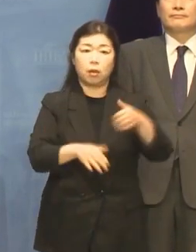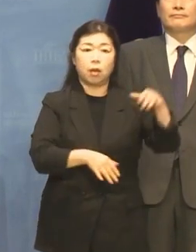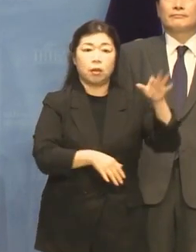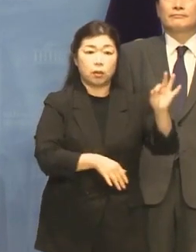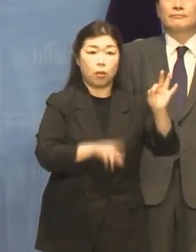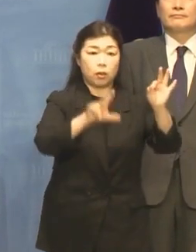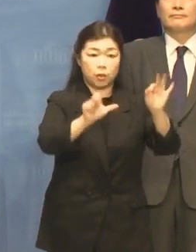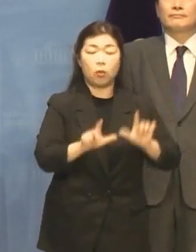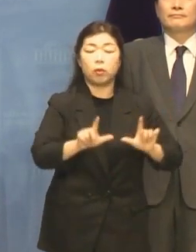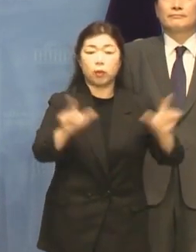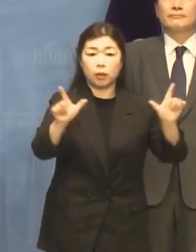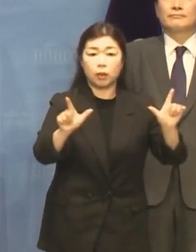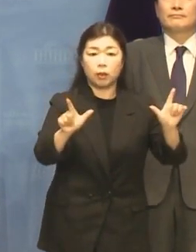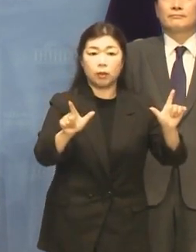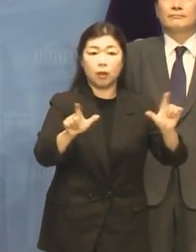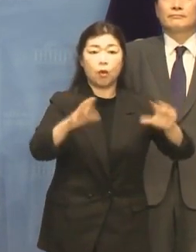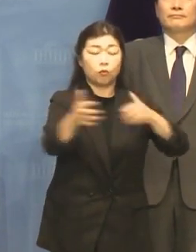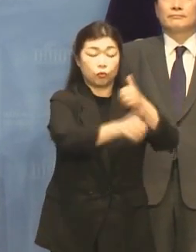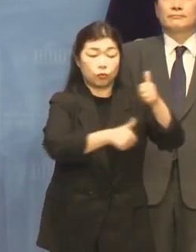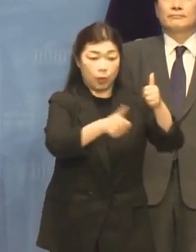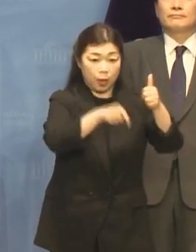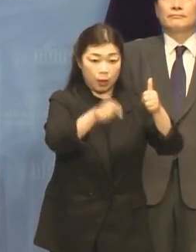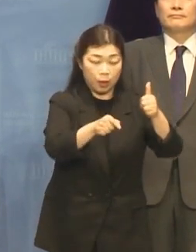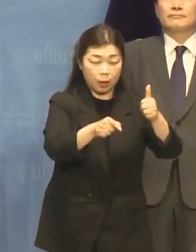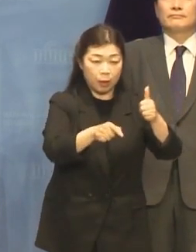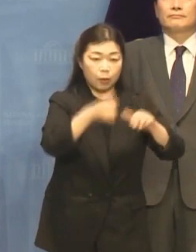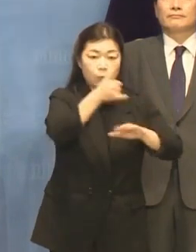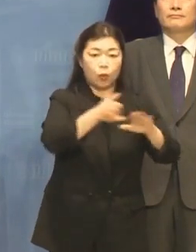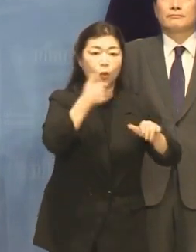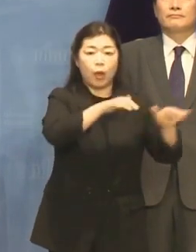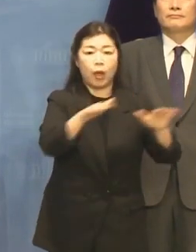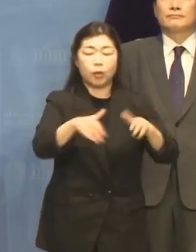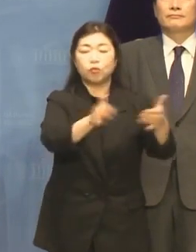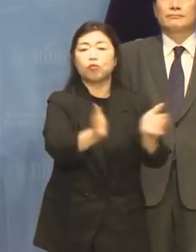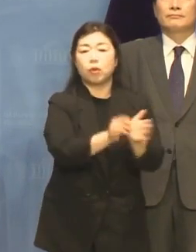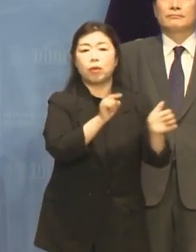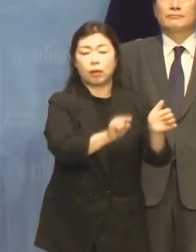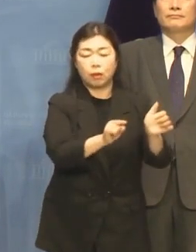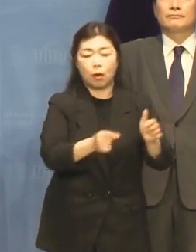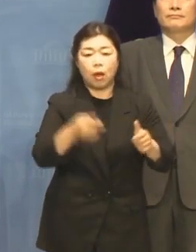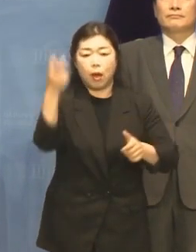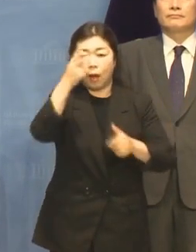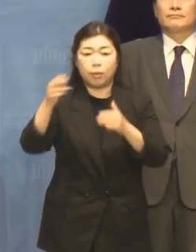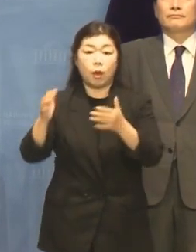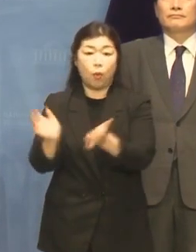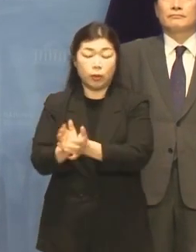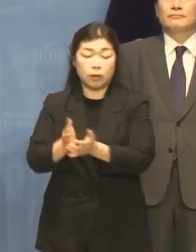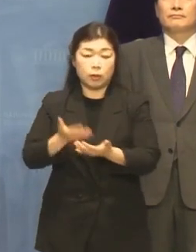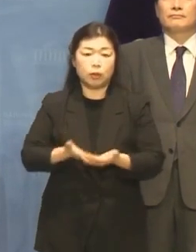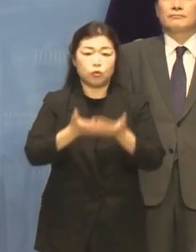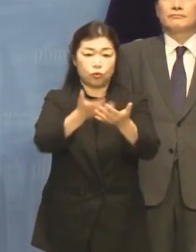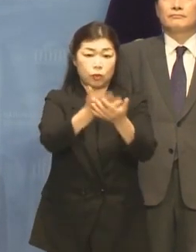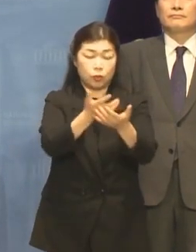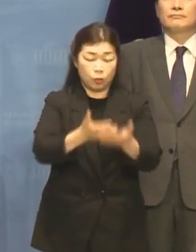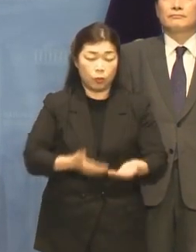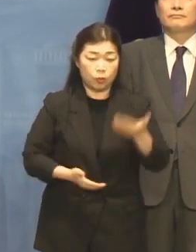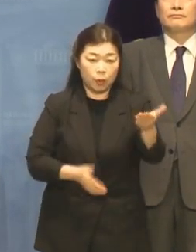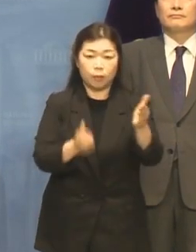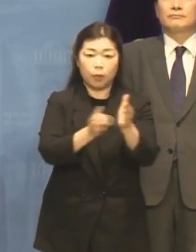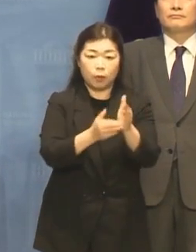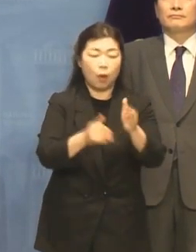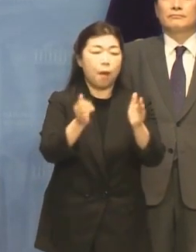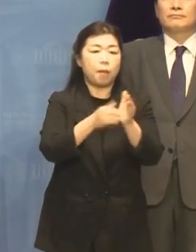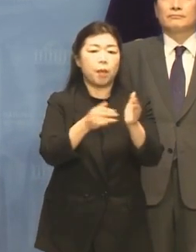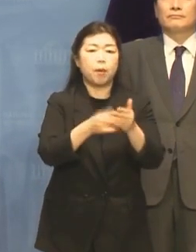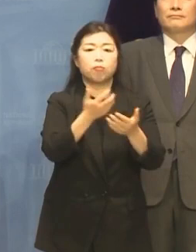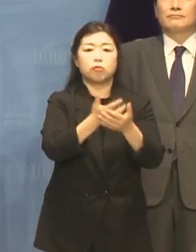국회 농해수위 해경 서해 공무원 피사 사건 관련 감사원 제출 자료 등 비공개 문서 열람과 검증을